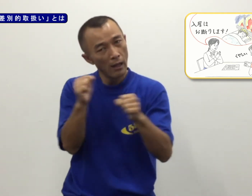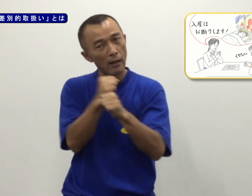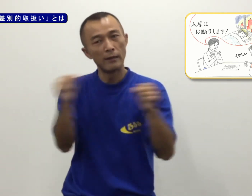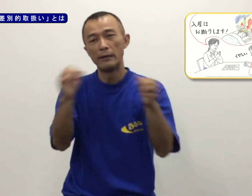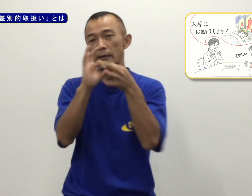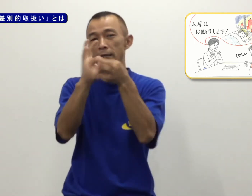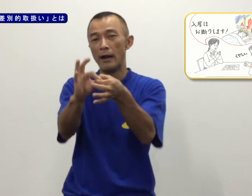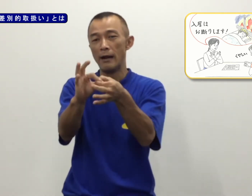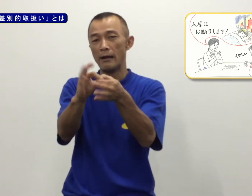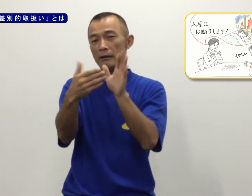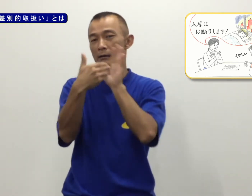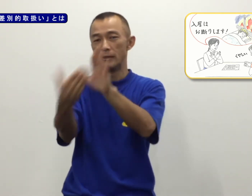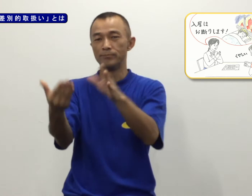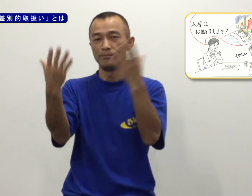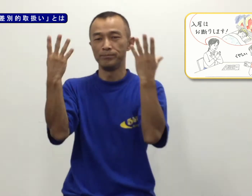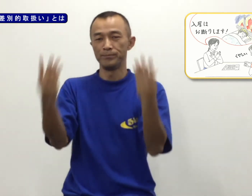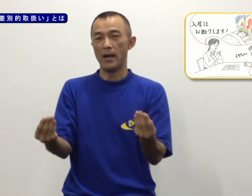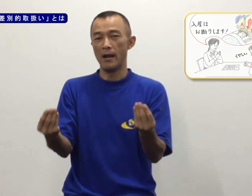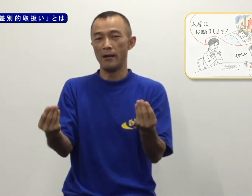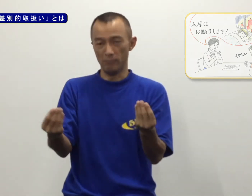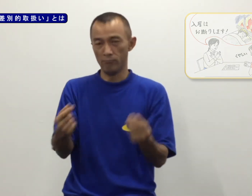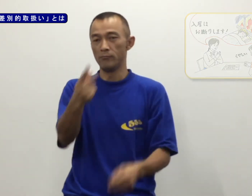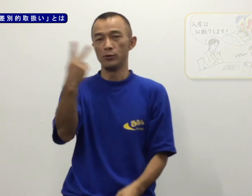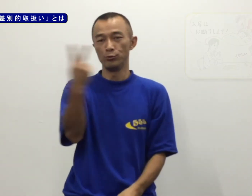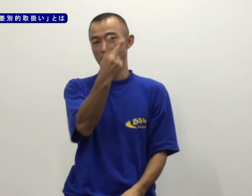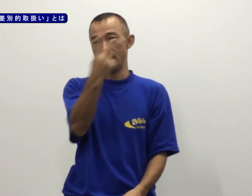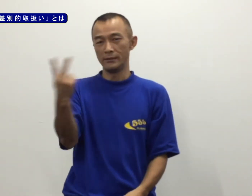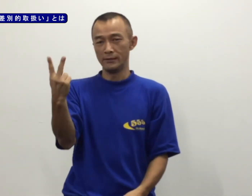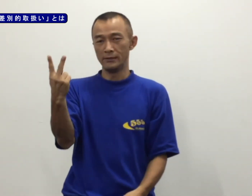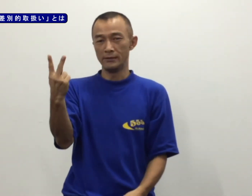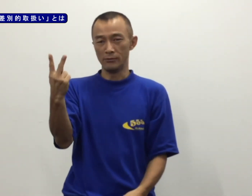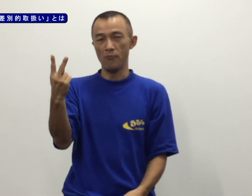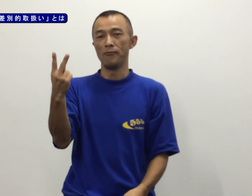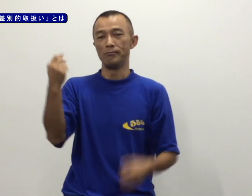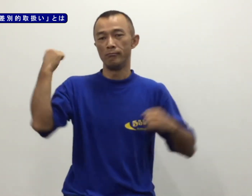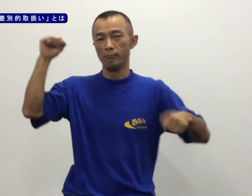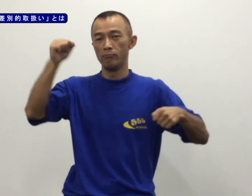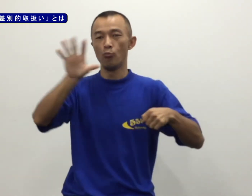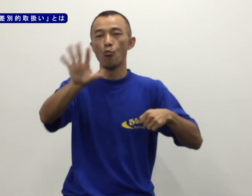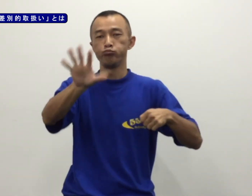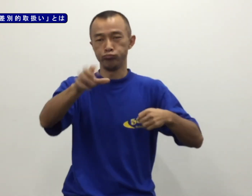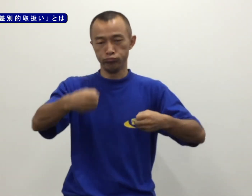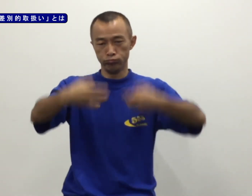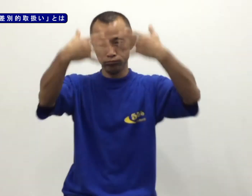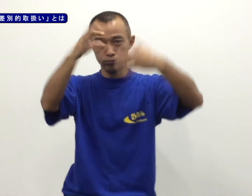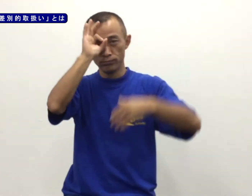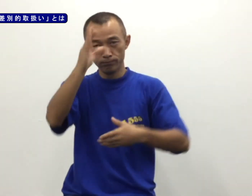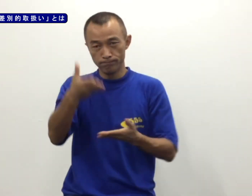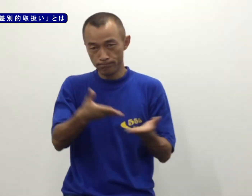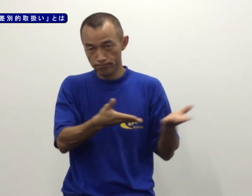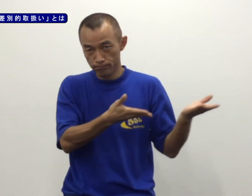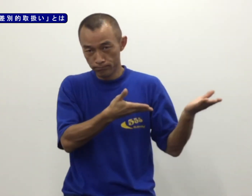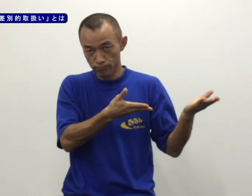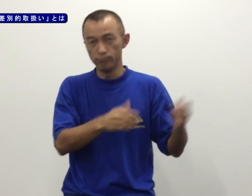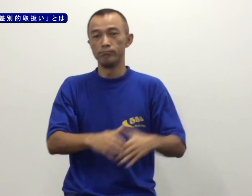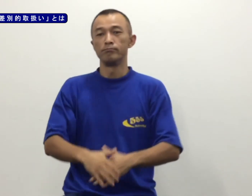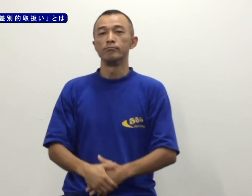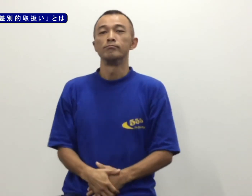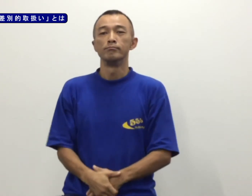という理由でいう業を断ったそれでは2人による寸劇がありますのでご覧